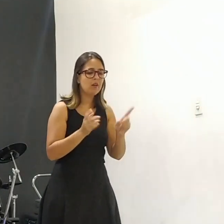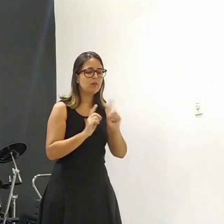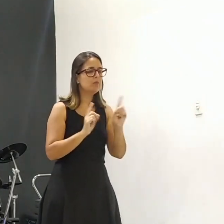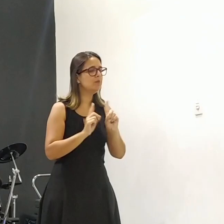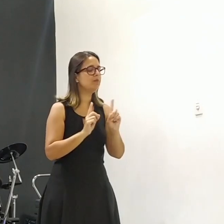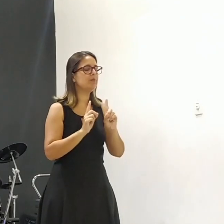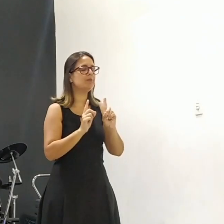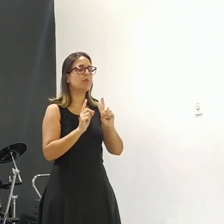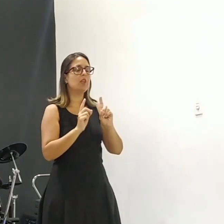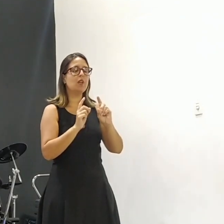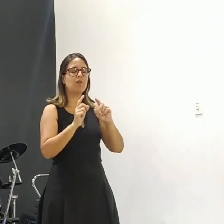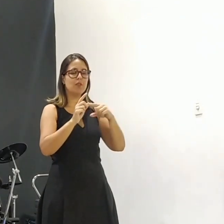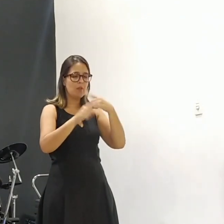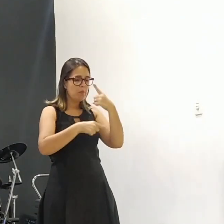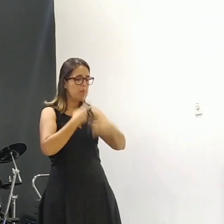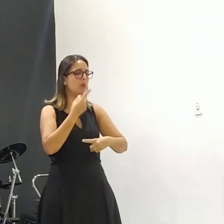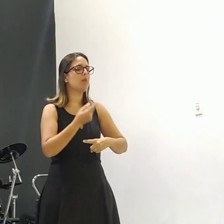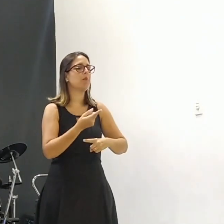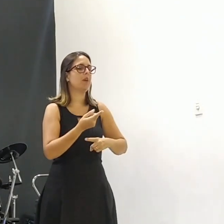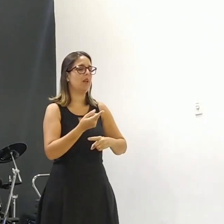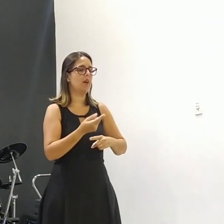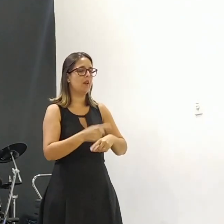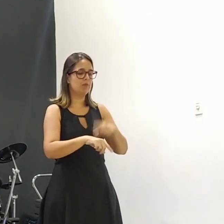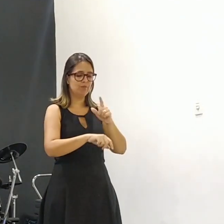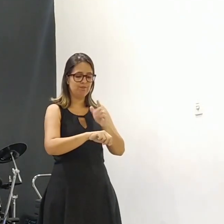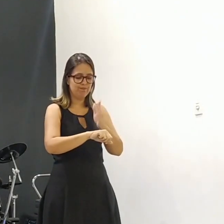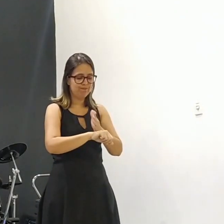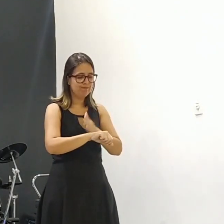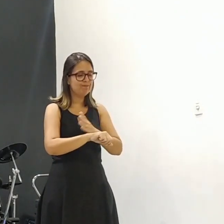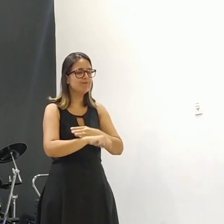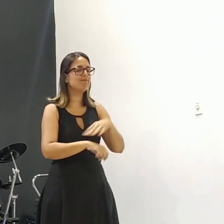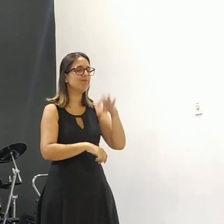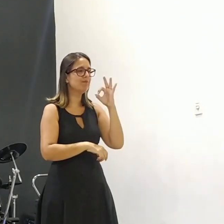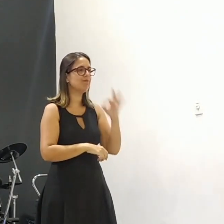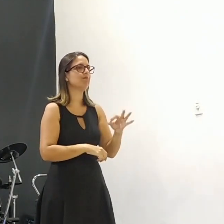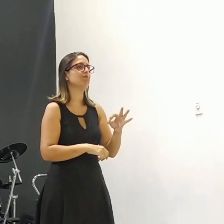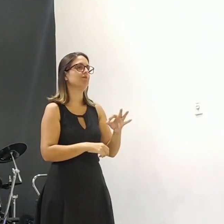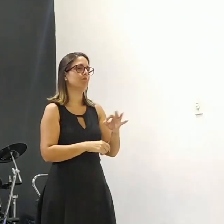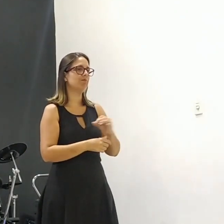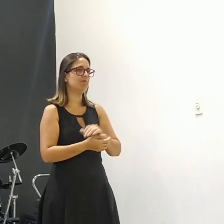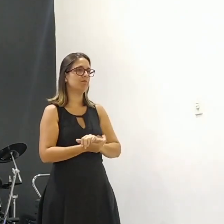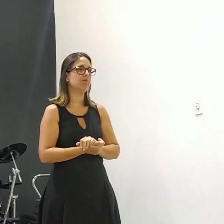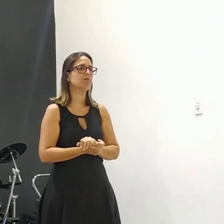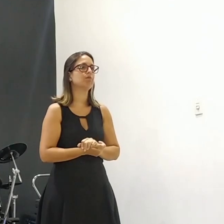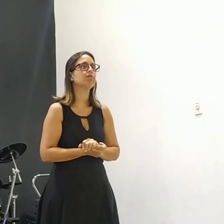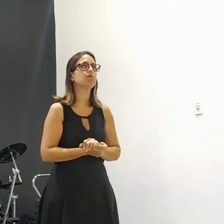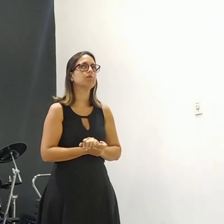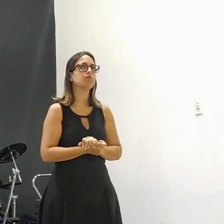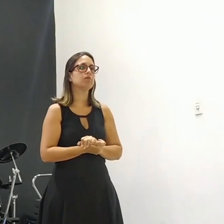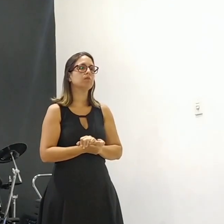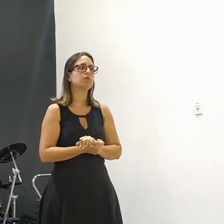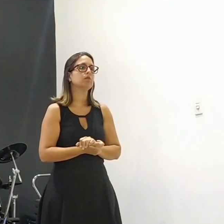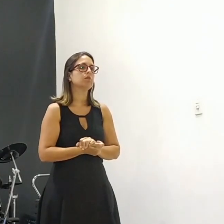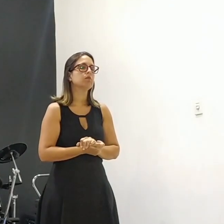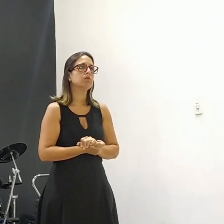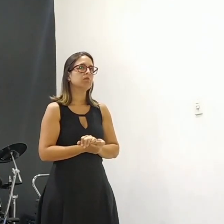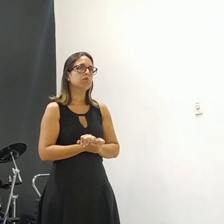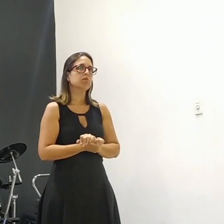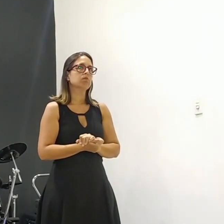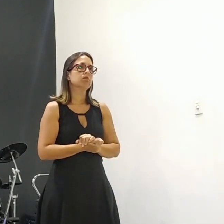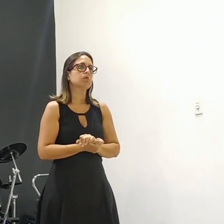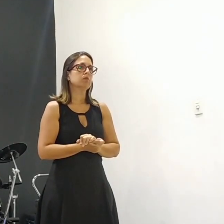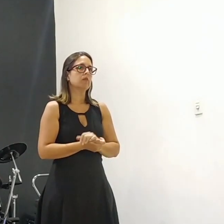você dá fruto no tempo certo. Aleluia. E esse fruto vai alimentar muitas